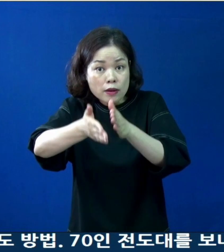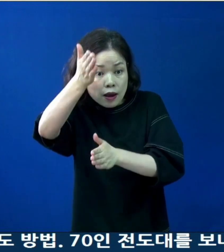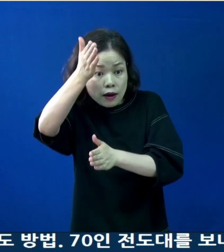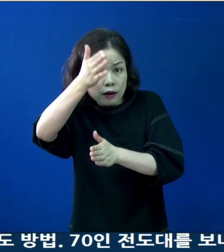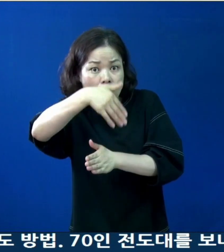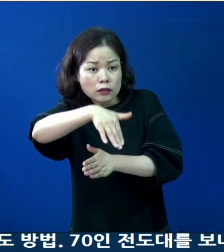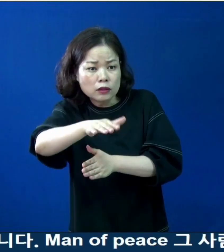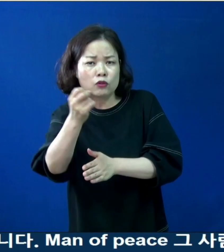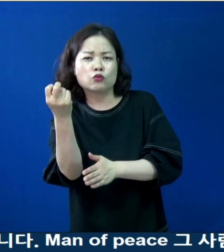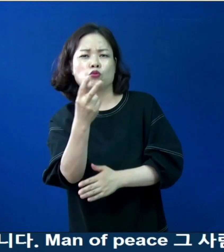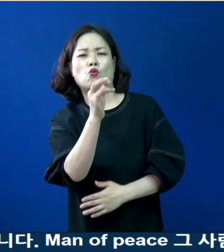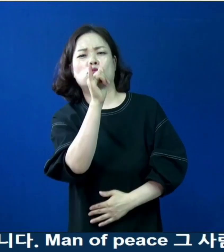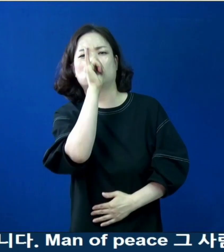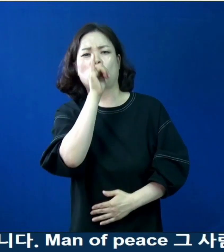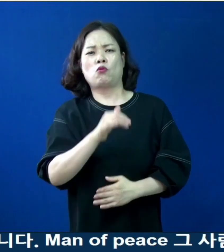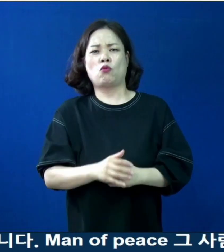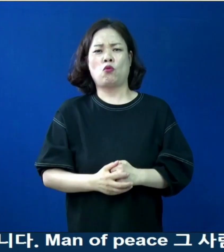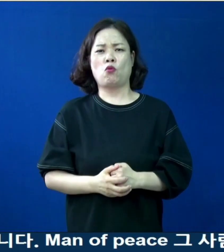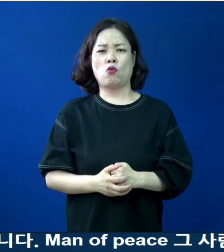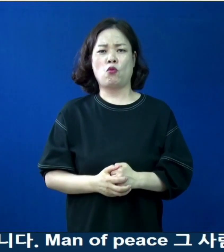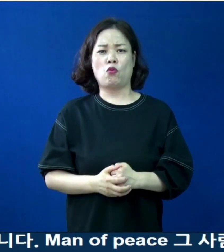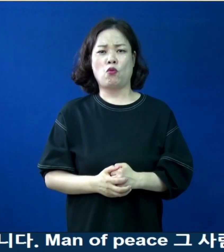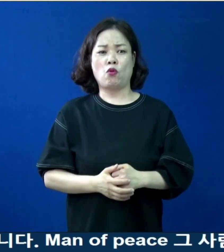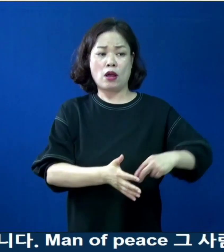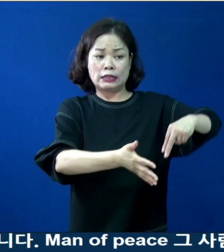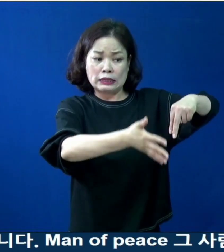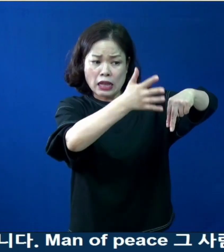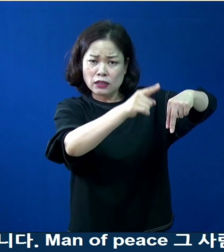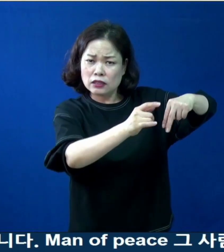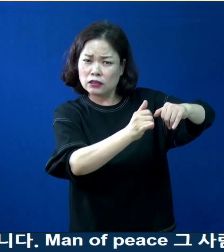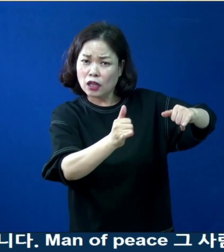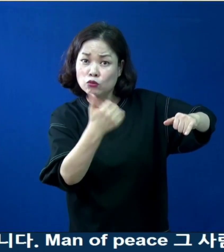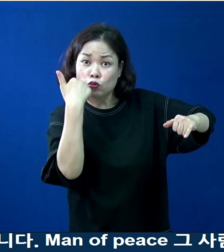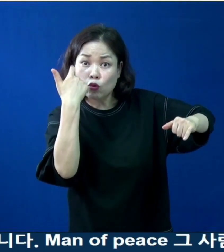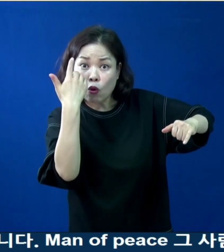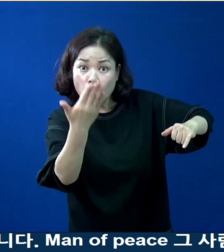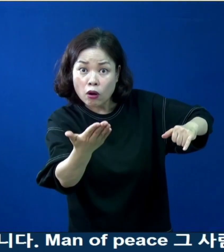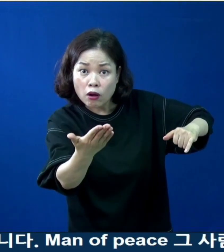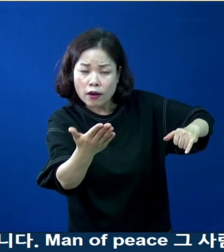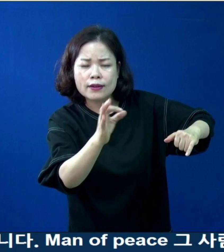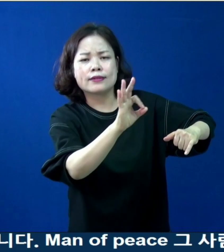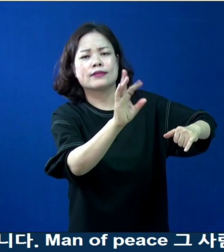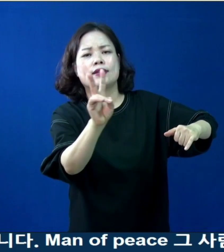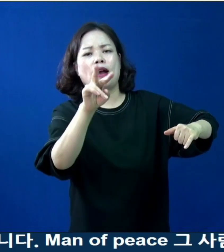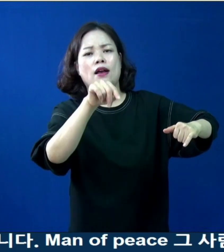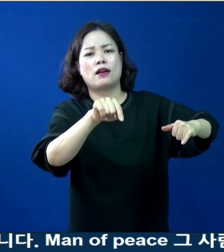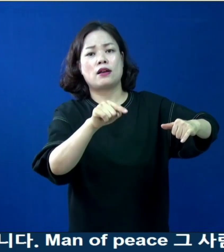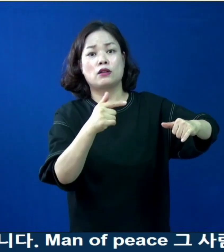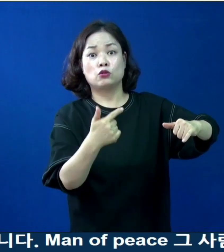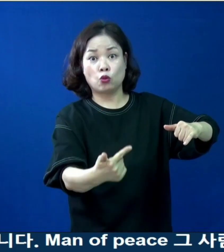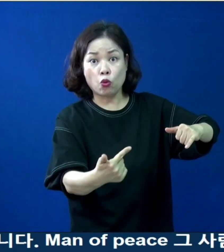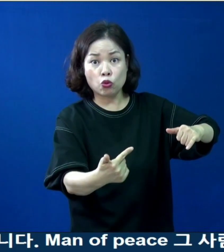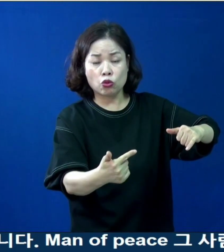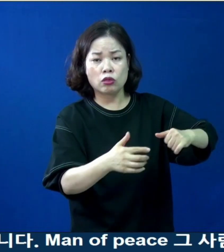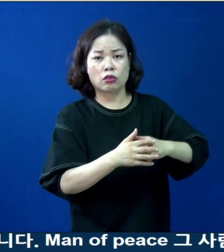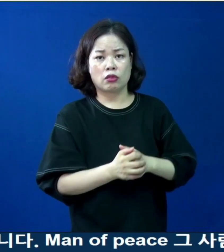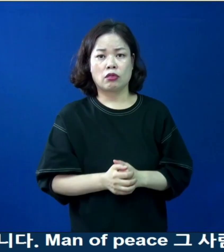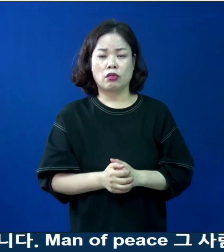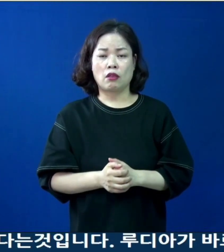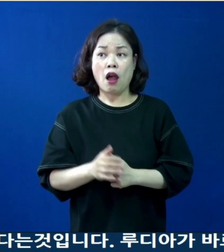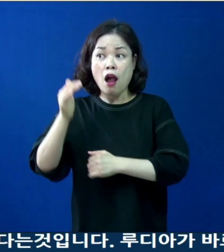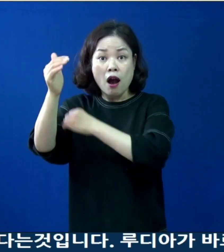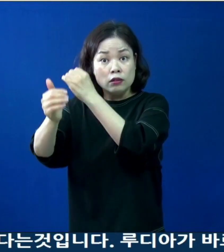사람들이 또 있는 거예요. 데살로니가에서는 아마 그런 사람이 누구였겠습니까? 야손이었겠죠.